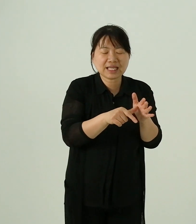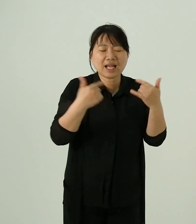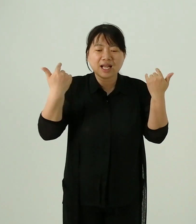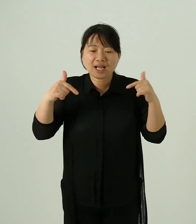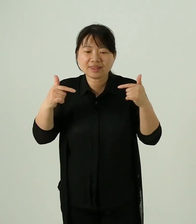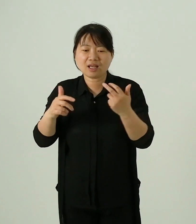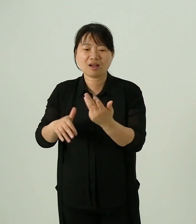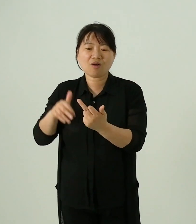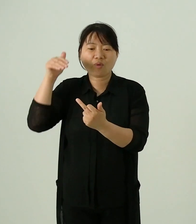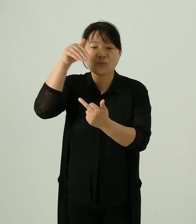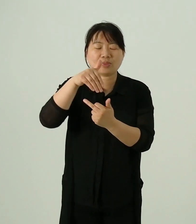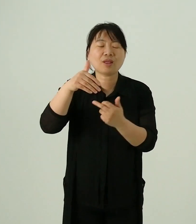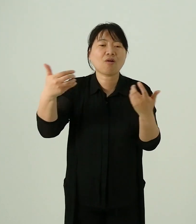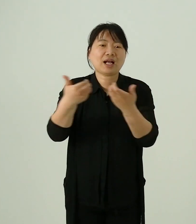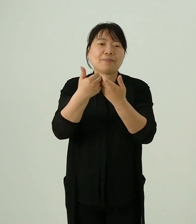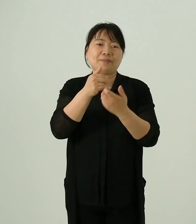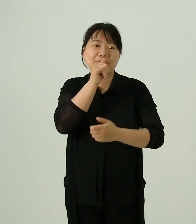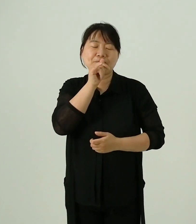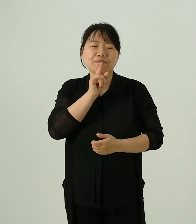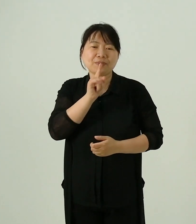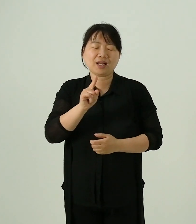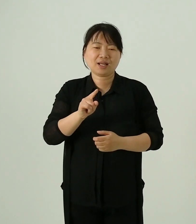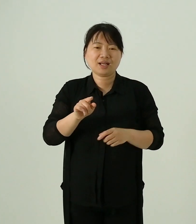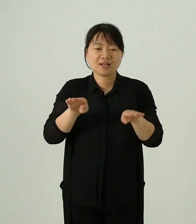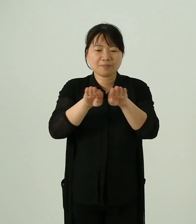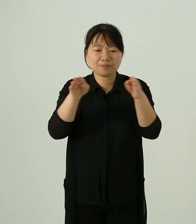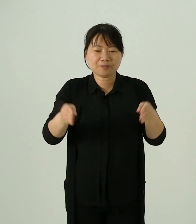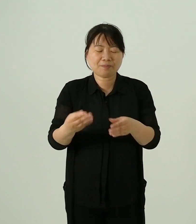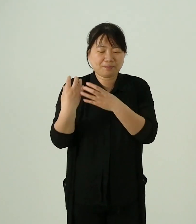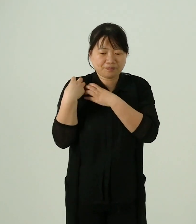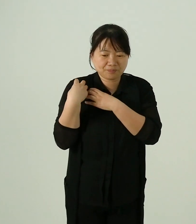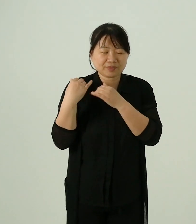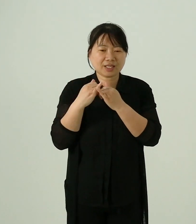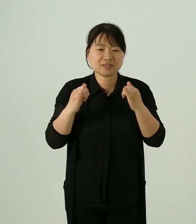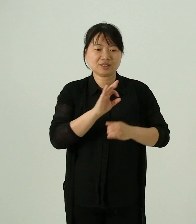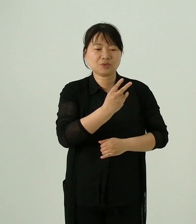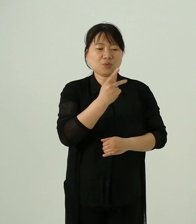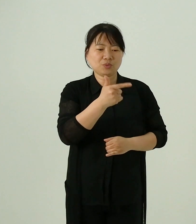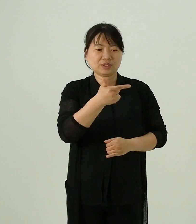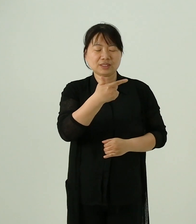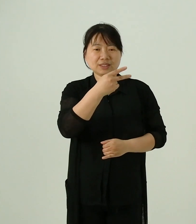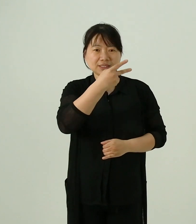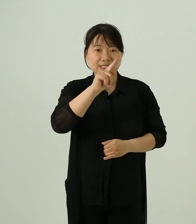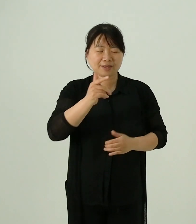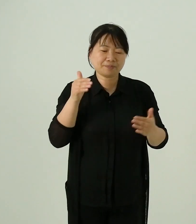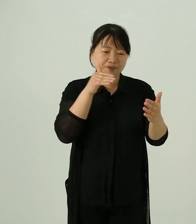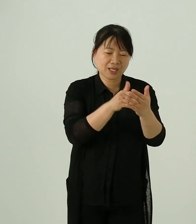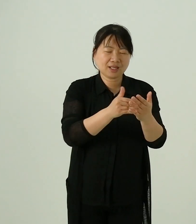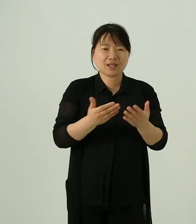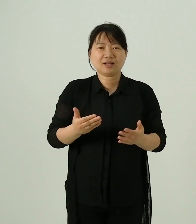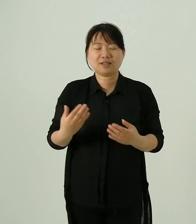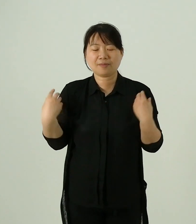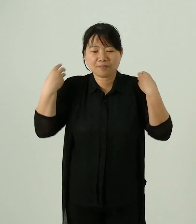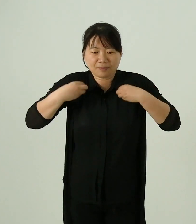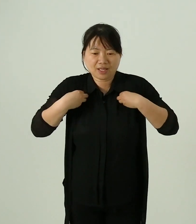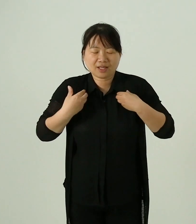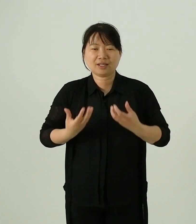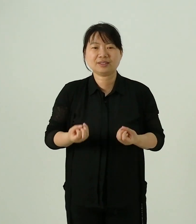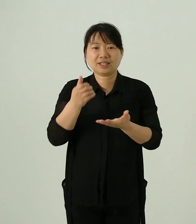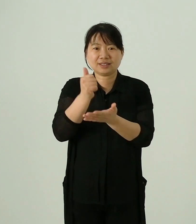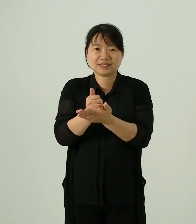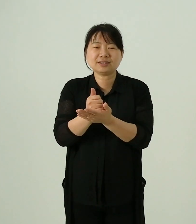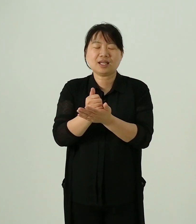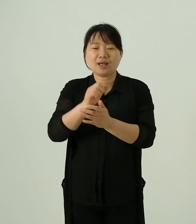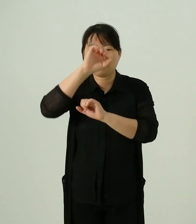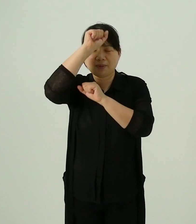항상 언덕에 넘치더라. 궤를 맨 자들이 요단에 이르며 궤를 맨 제사장들의 발이 물가에 잠기자.